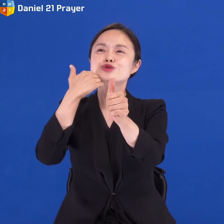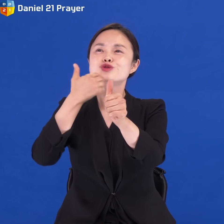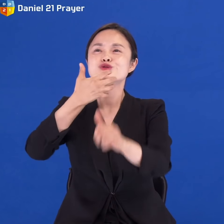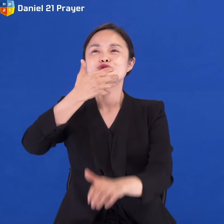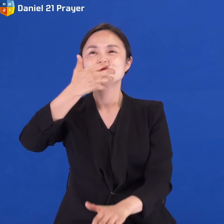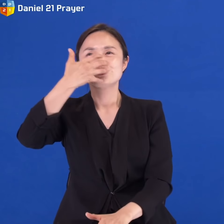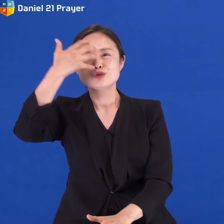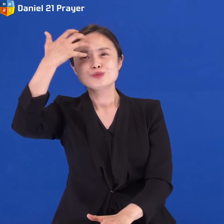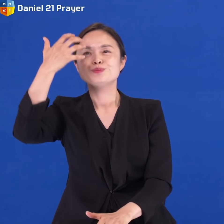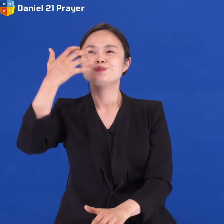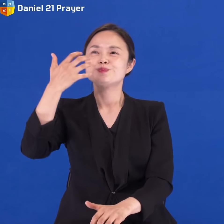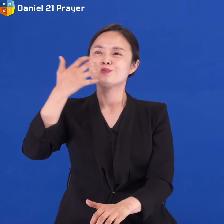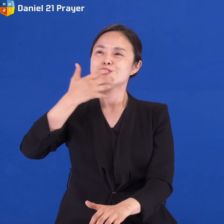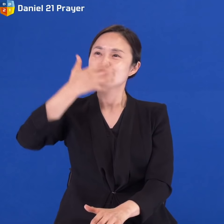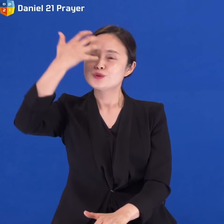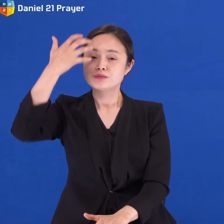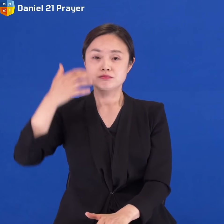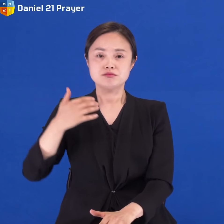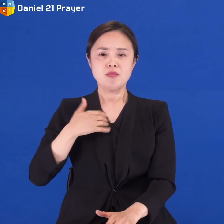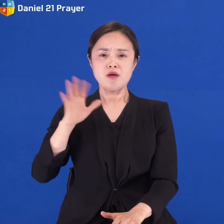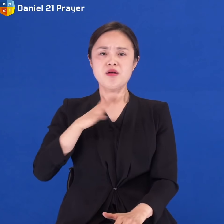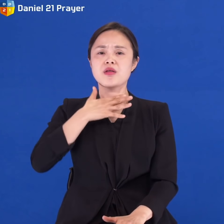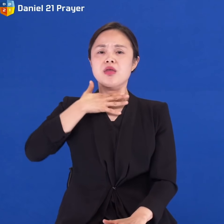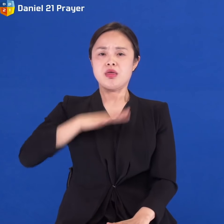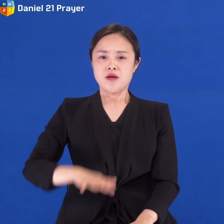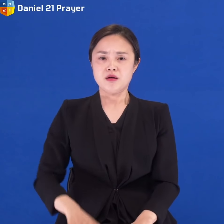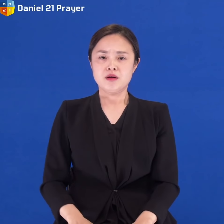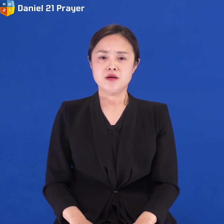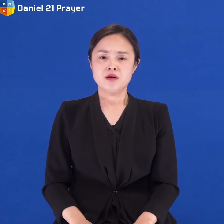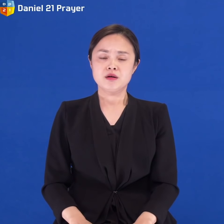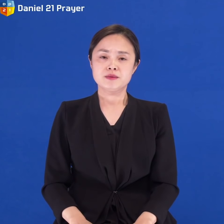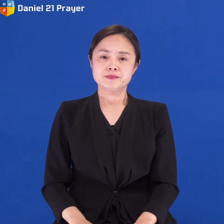한 번도 마음에 든 적이 없습니다.